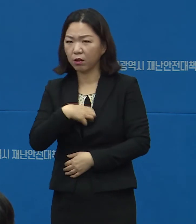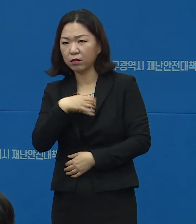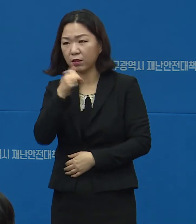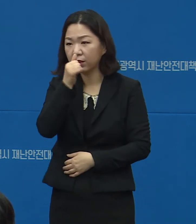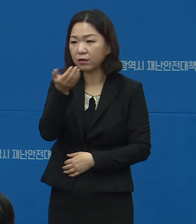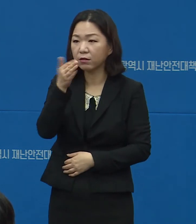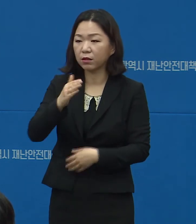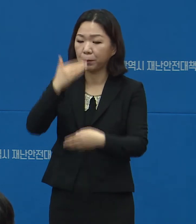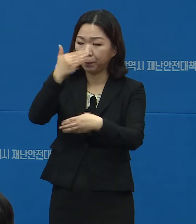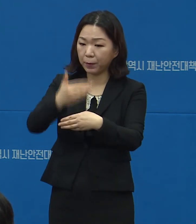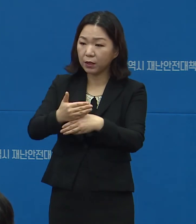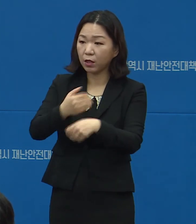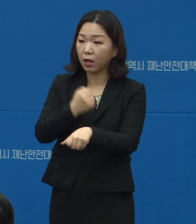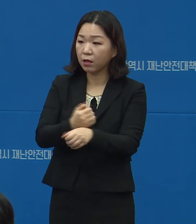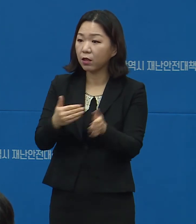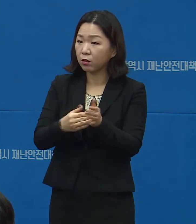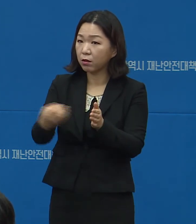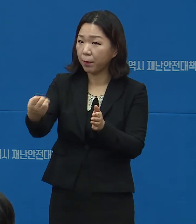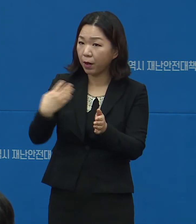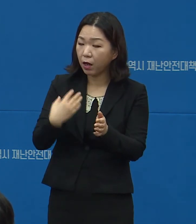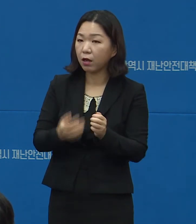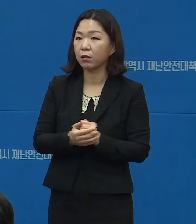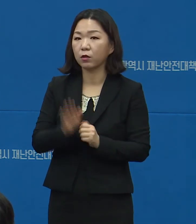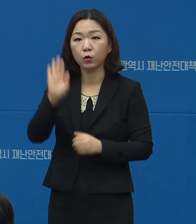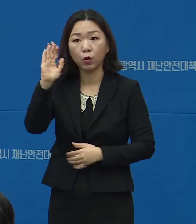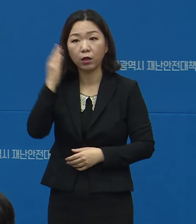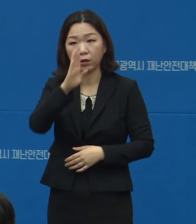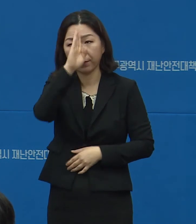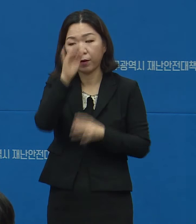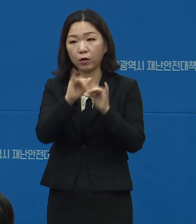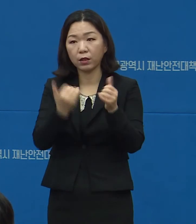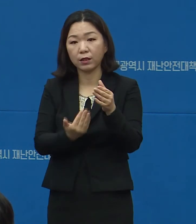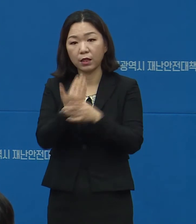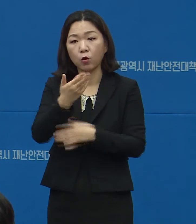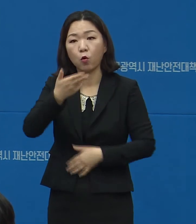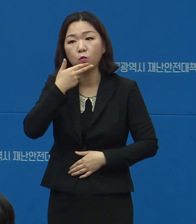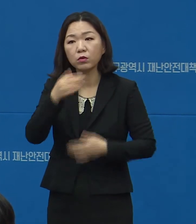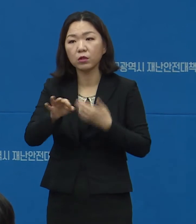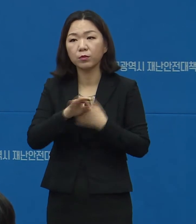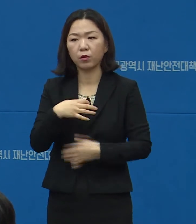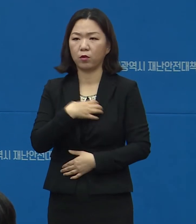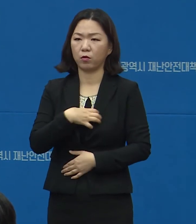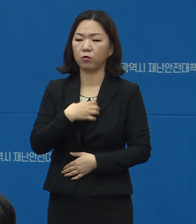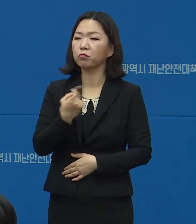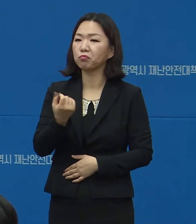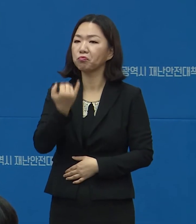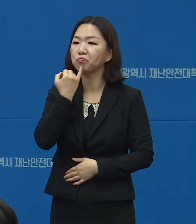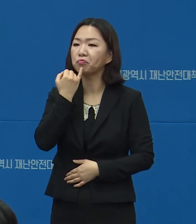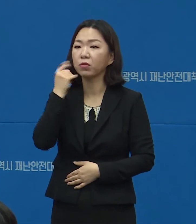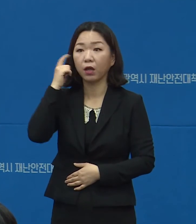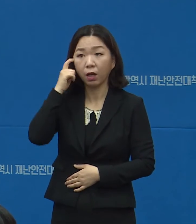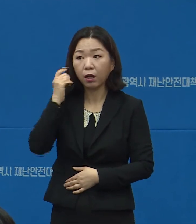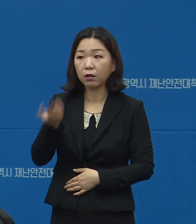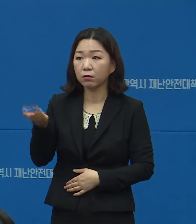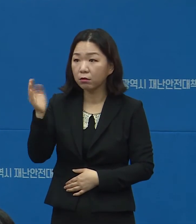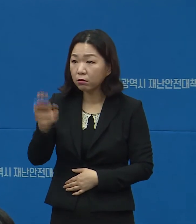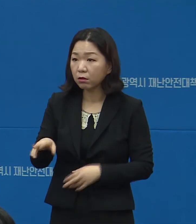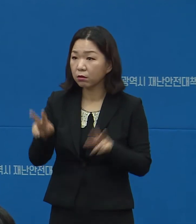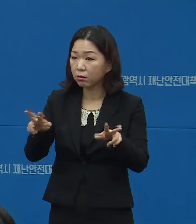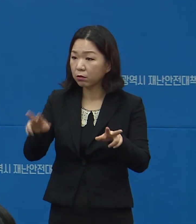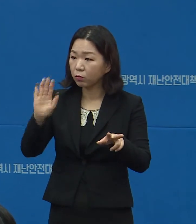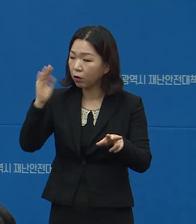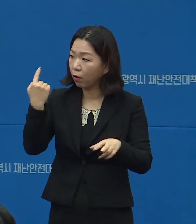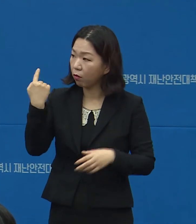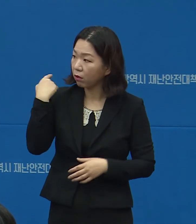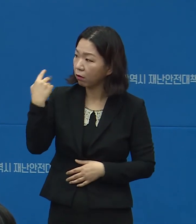해왔다고 하셨잖아요. 그러면 최근에는 좀 확진자가 안 나왔으면 우려를 좀 잠식시킬 수 있을 것 같은데 최근에